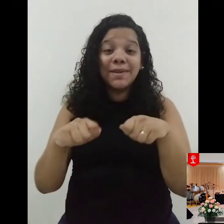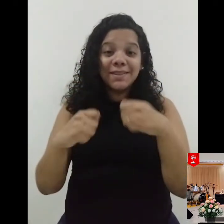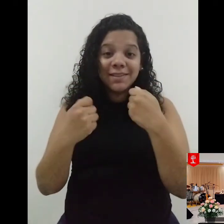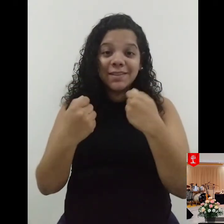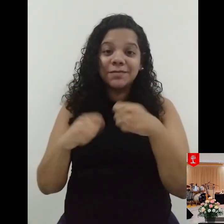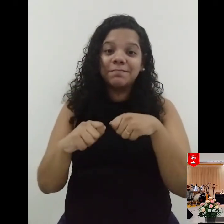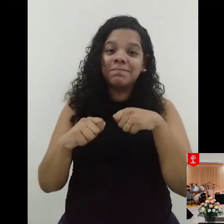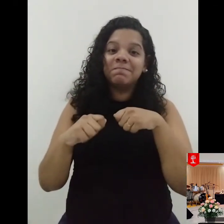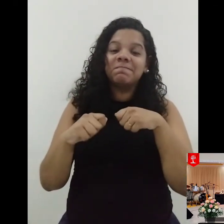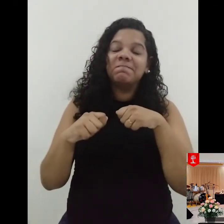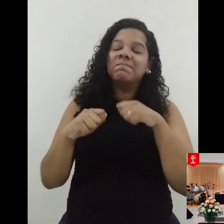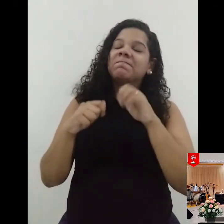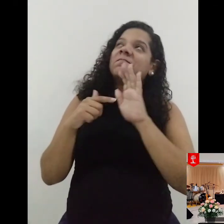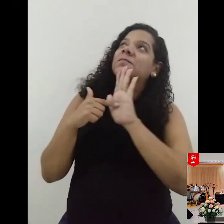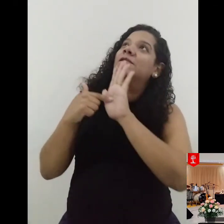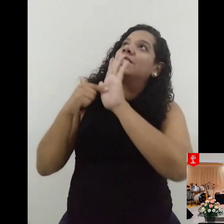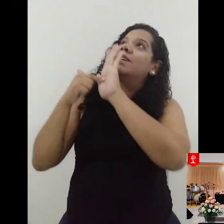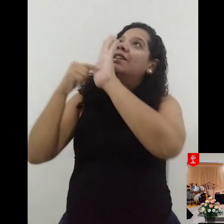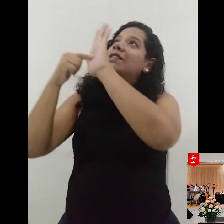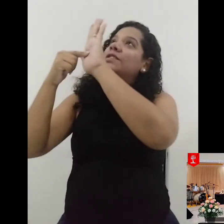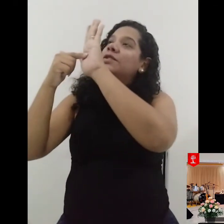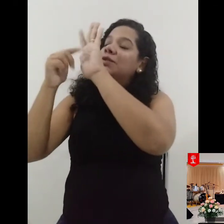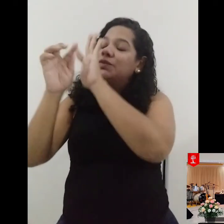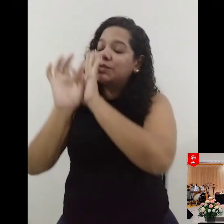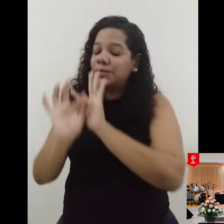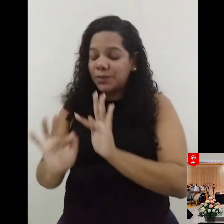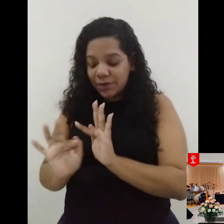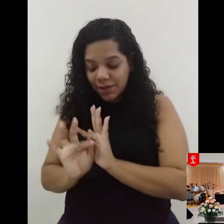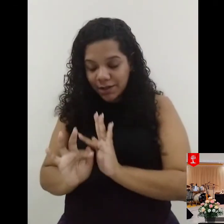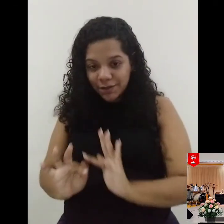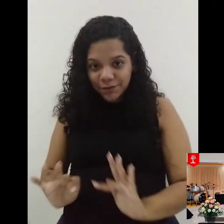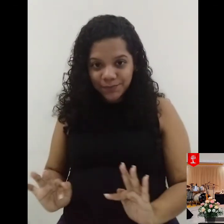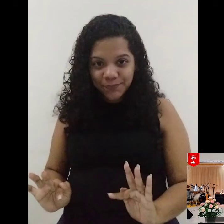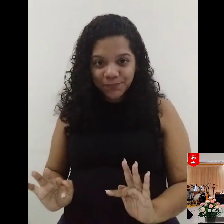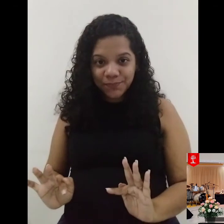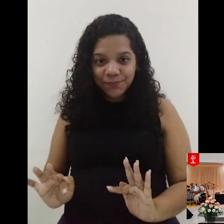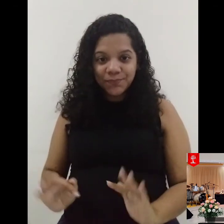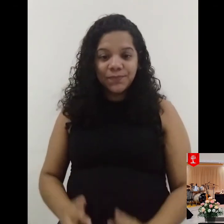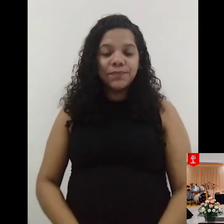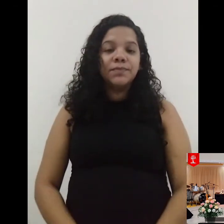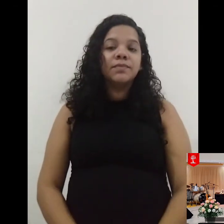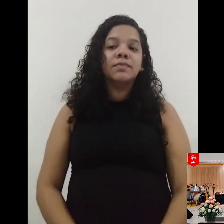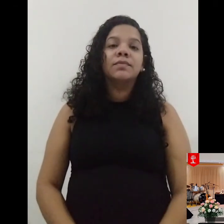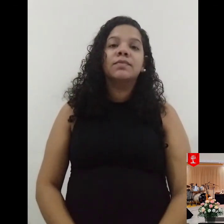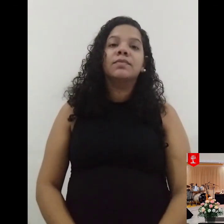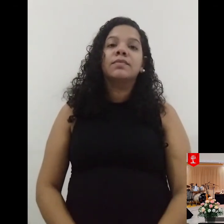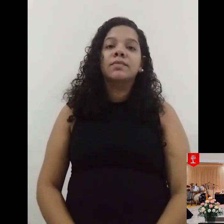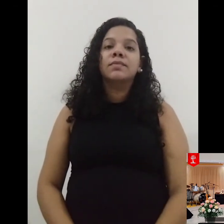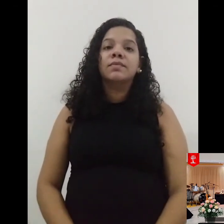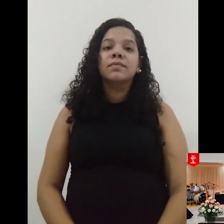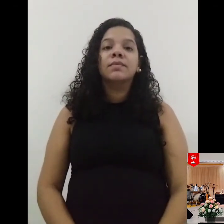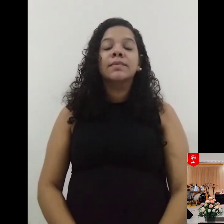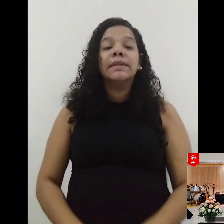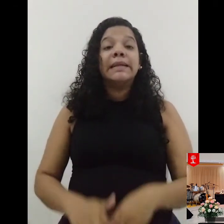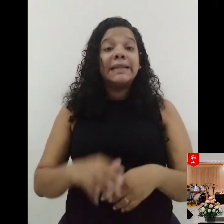não foi o caso do fariseu. Ele se auto-justificava. Ele disse tudo que